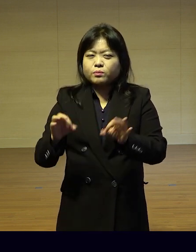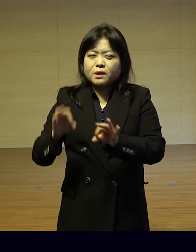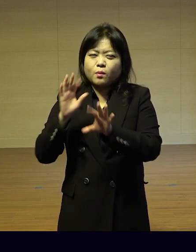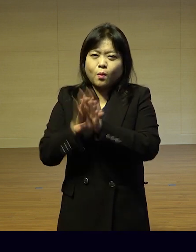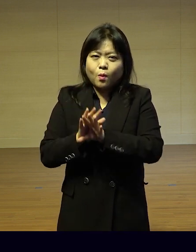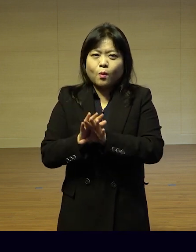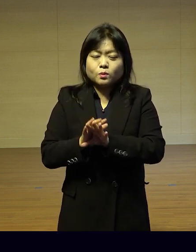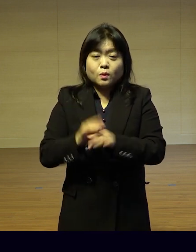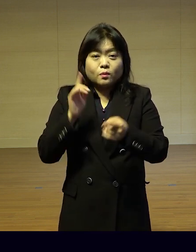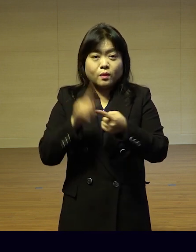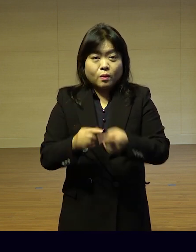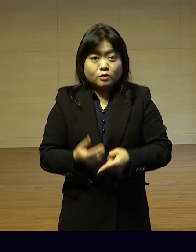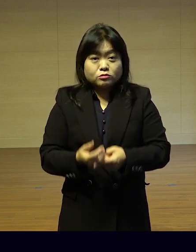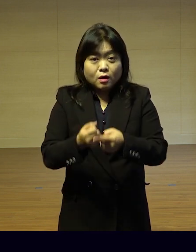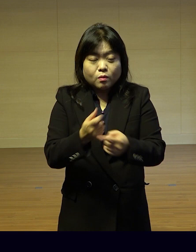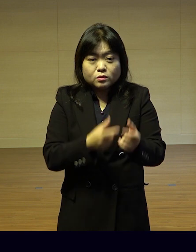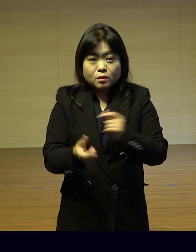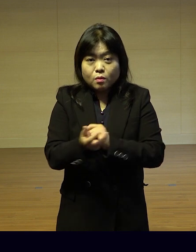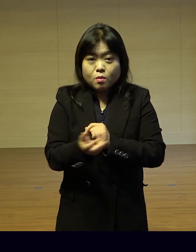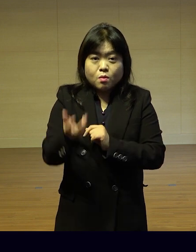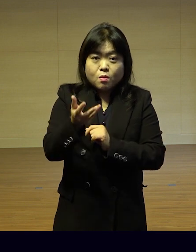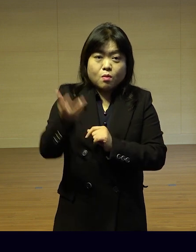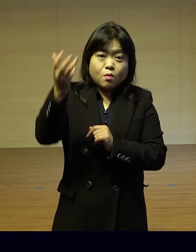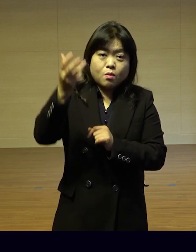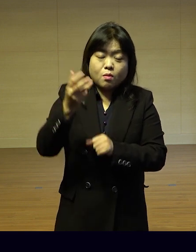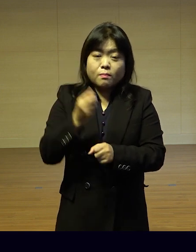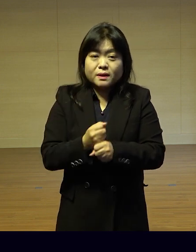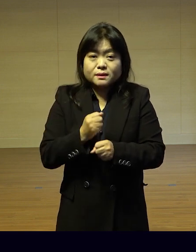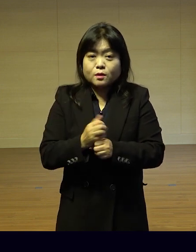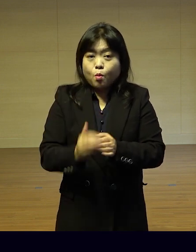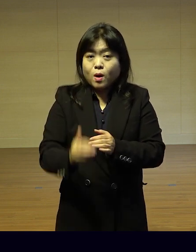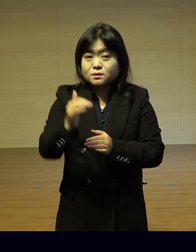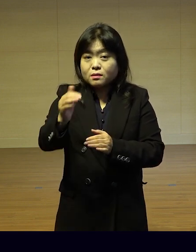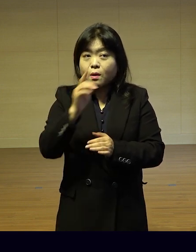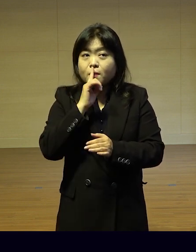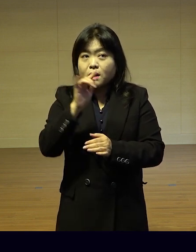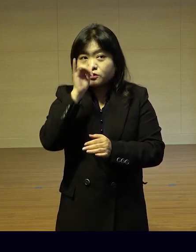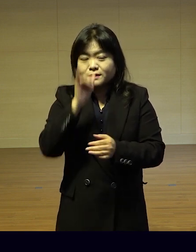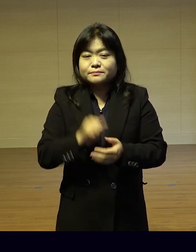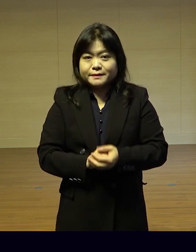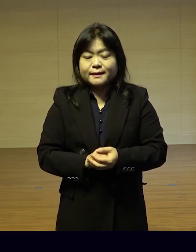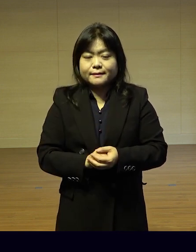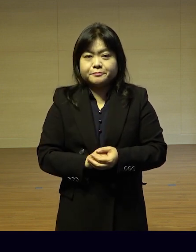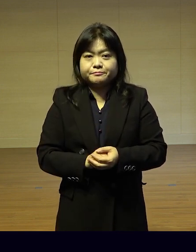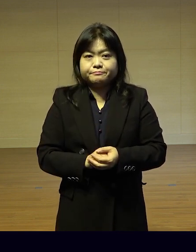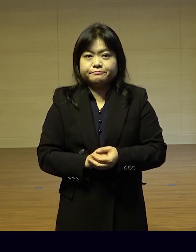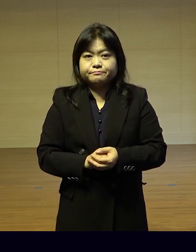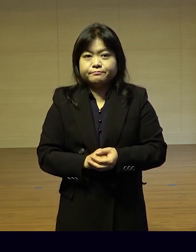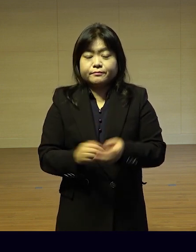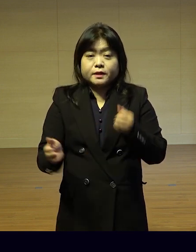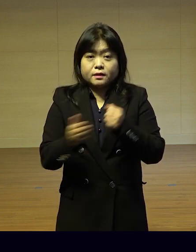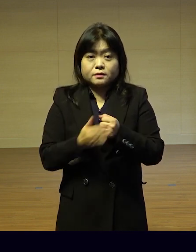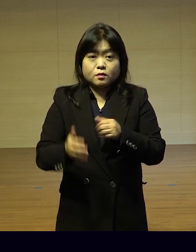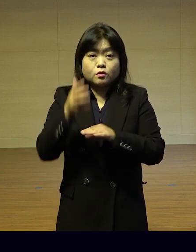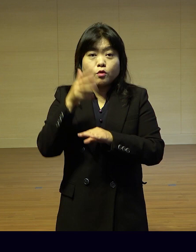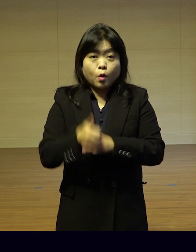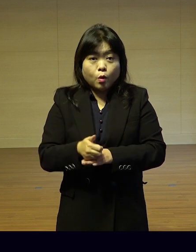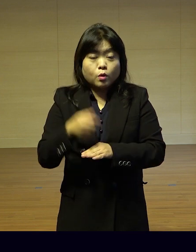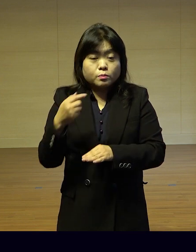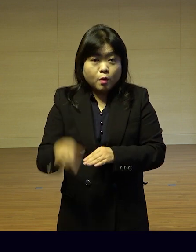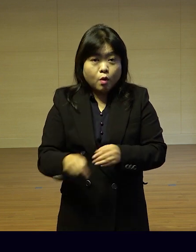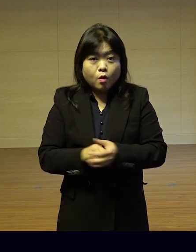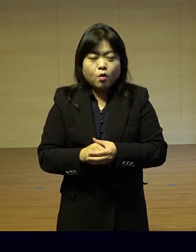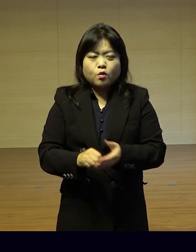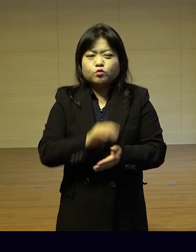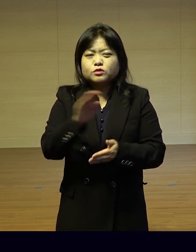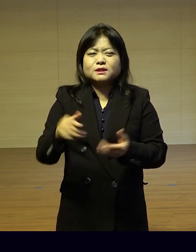더 고차적으로 고양시키는 그런 과정이라고 볼 수 있습니다. 그래서 결론적으로 말씀을 드리면은